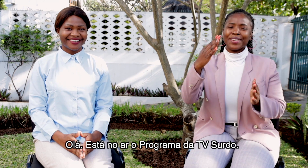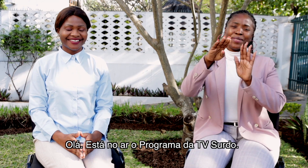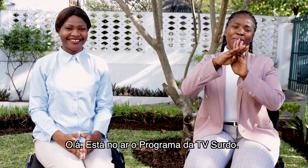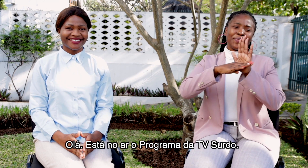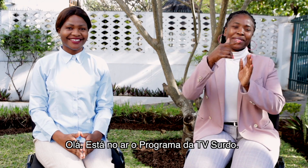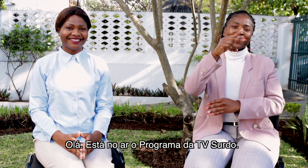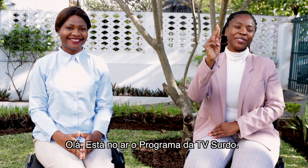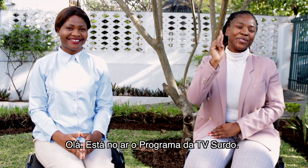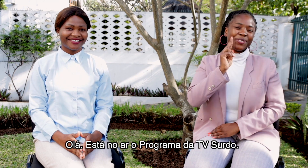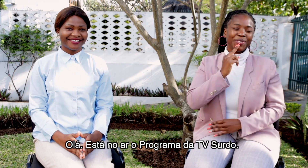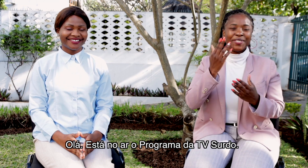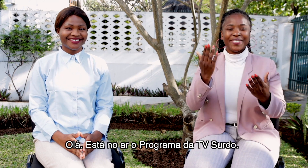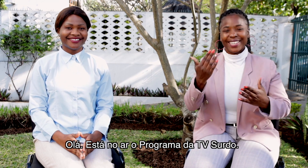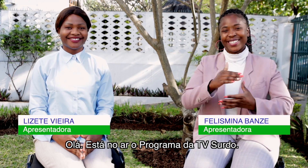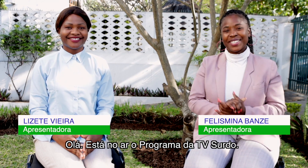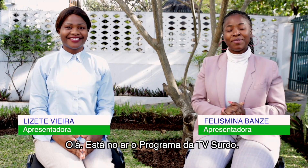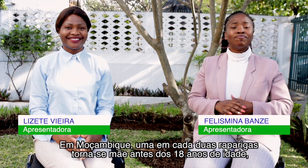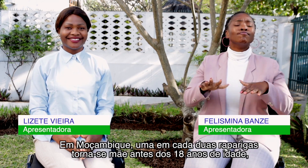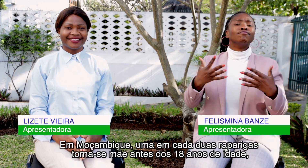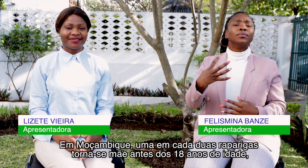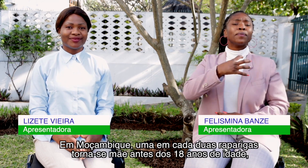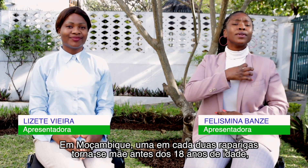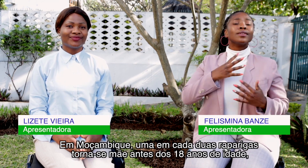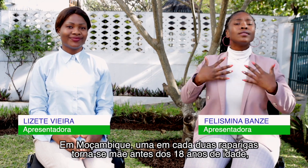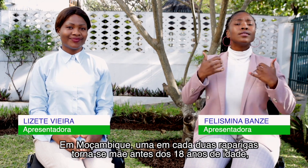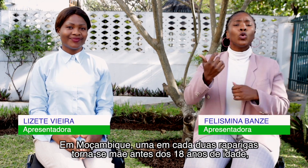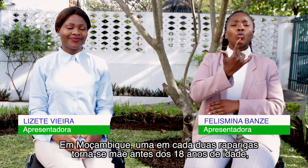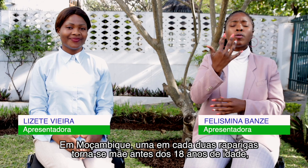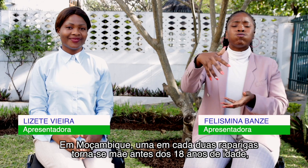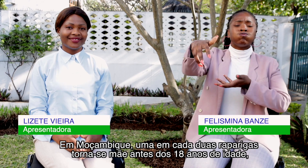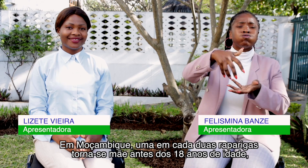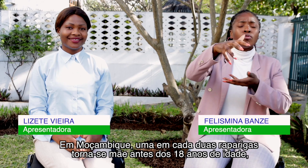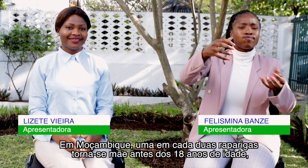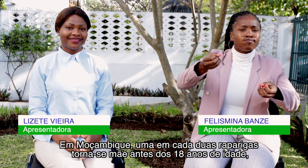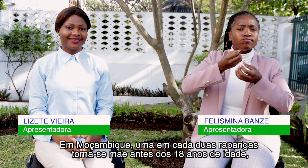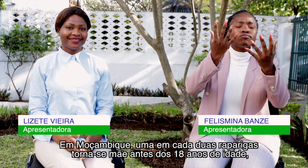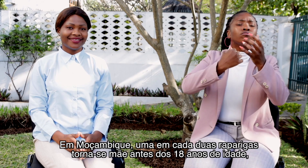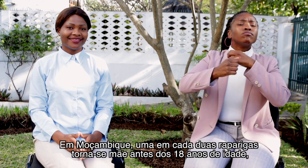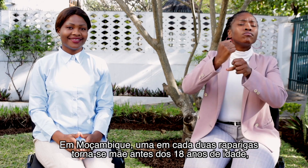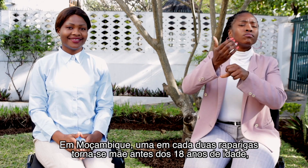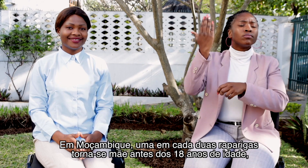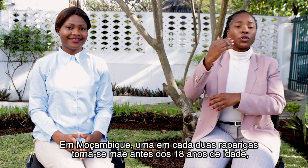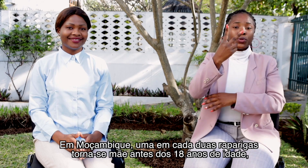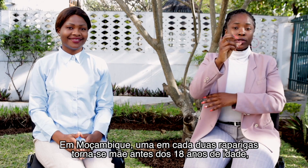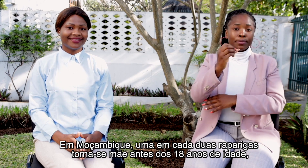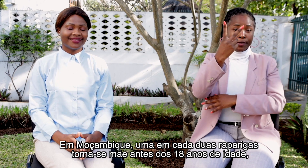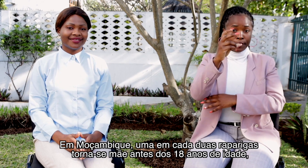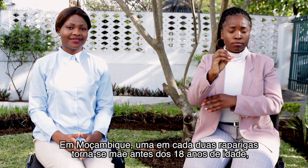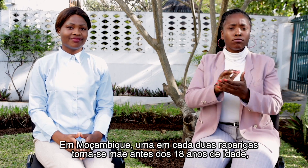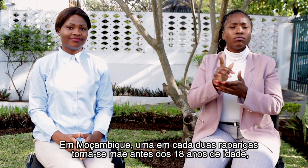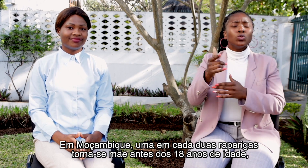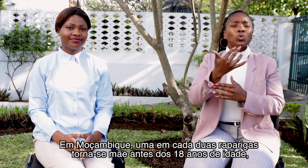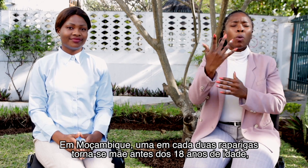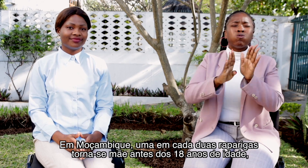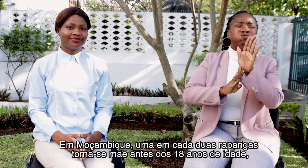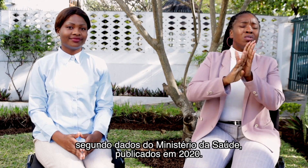Olá, está no ar o programa da TV Surdo. Em Moçambique, uma em cada duas raparigas torna-se mãe antes dos